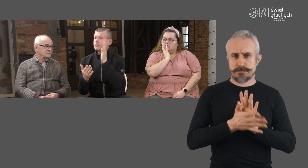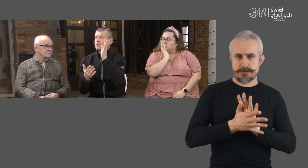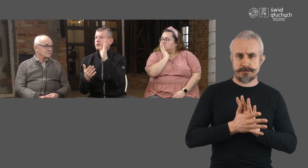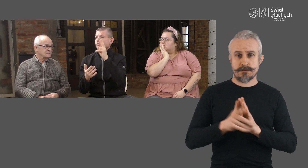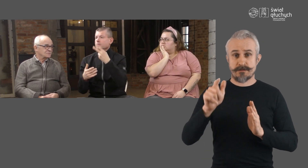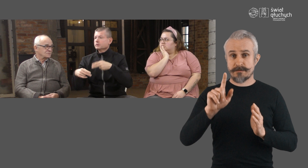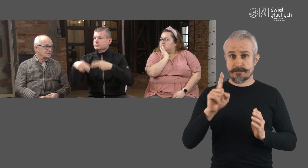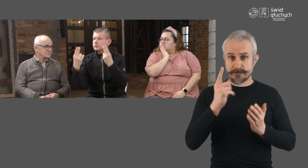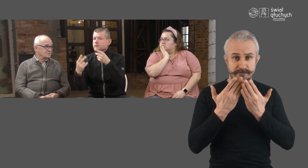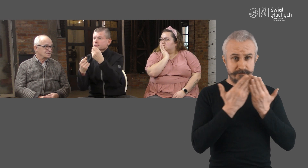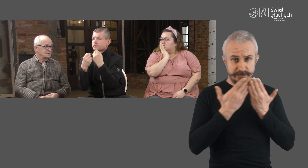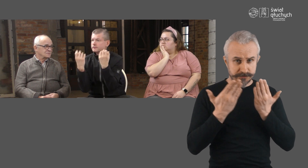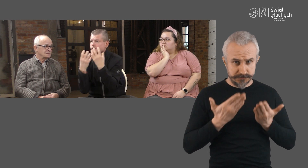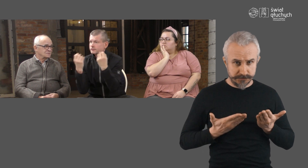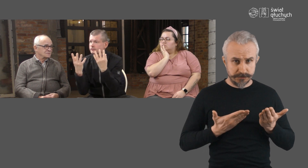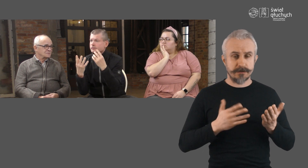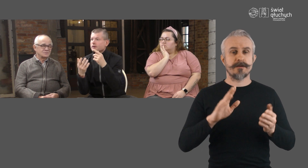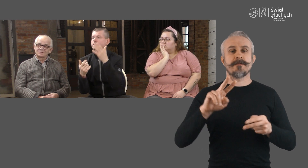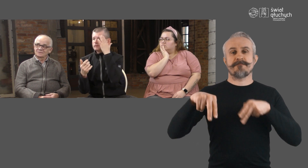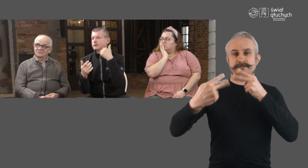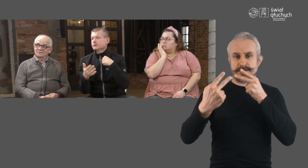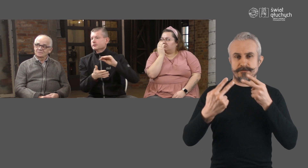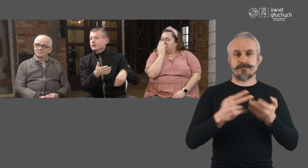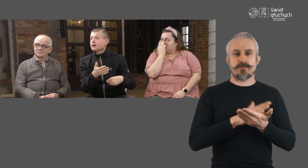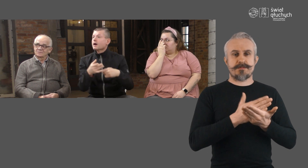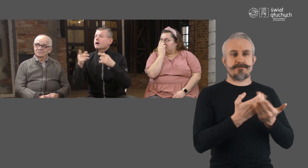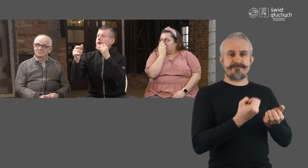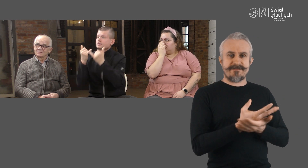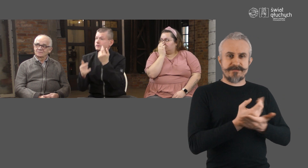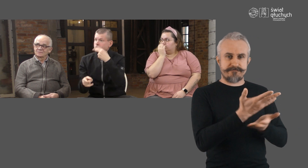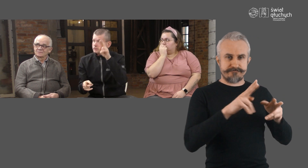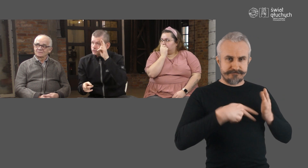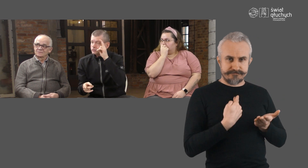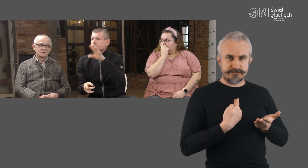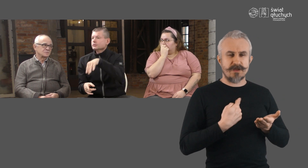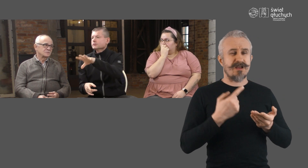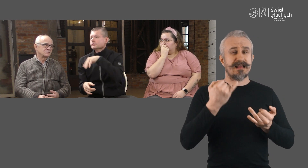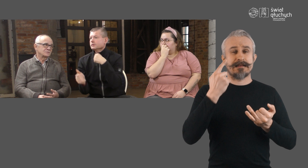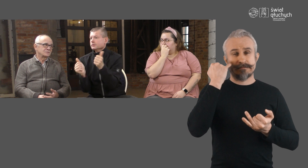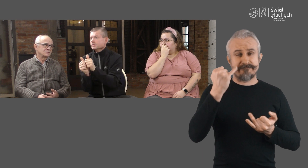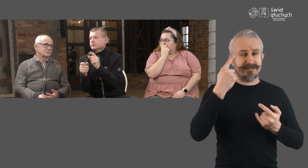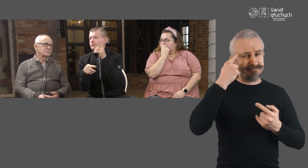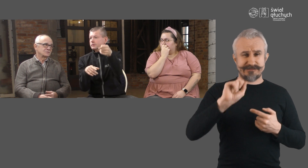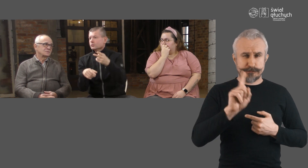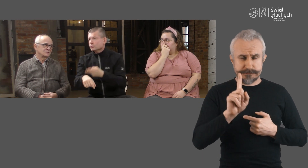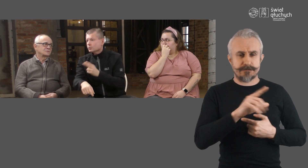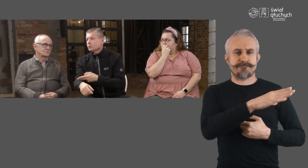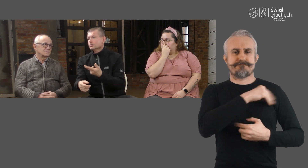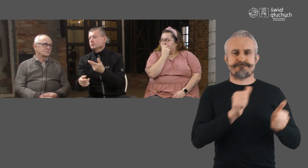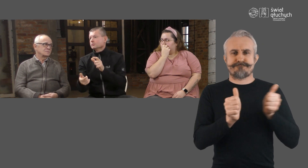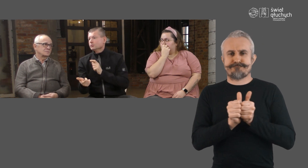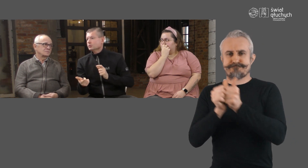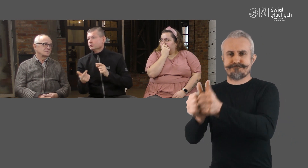Najpierw wysyłam tłumaczowi do przeczytania, a potem łączę się z nim na kamerce i on mi wyjaśnia to w języku migowym. I wtedy dopiero mogę to podpisać. A jeżeli